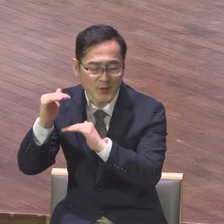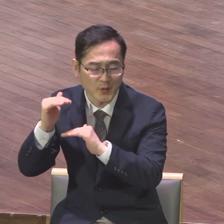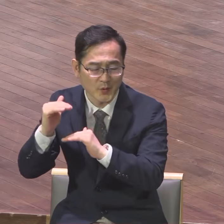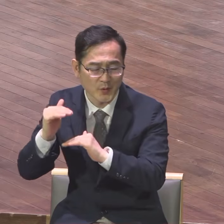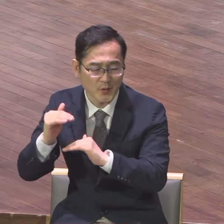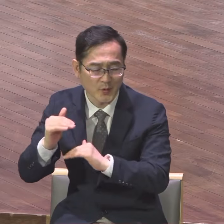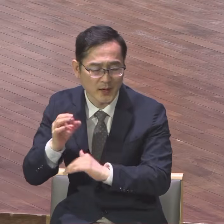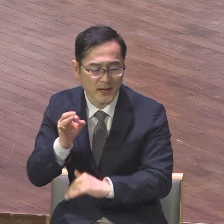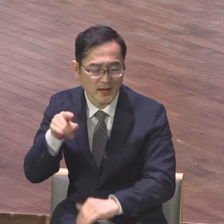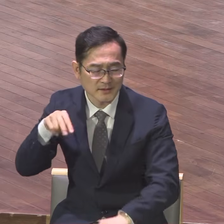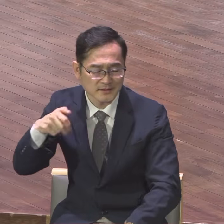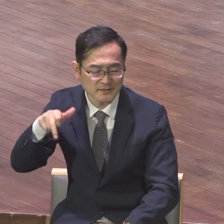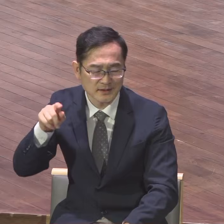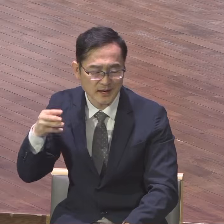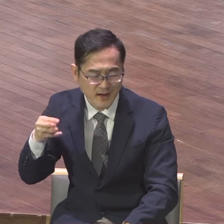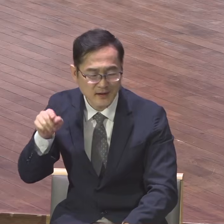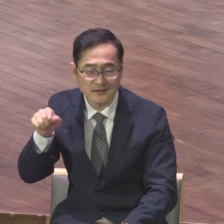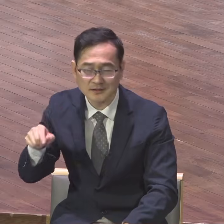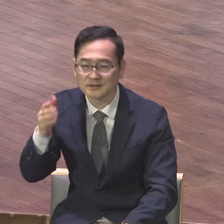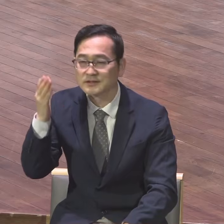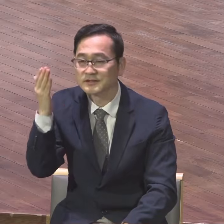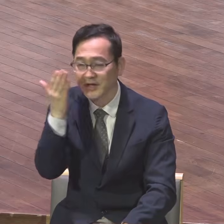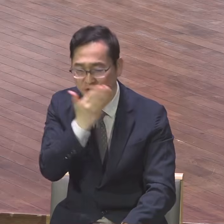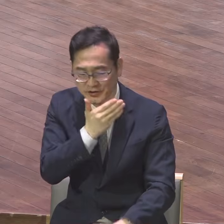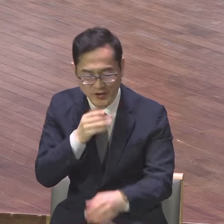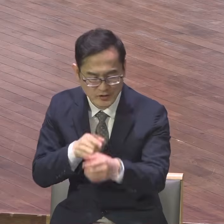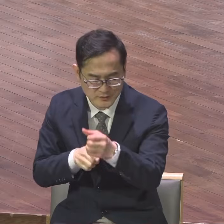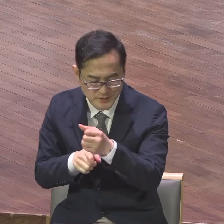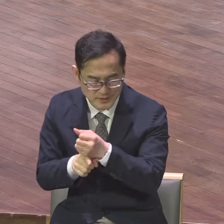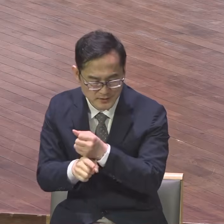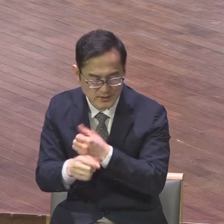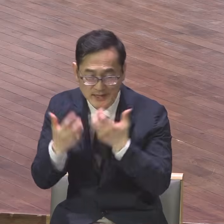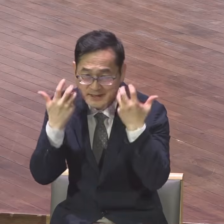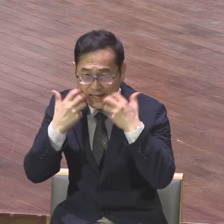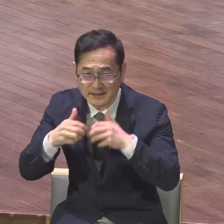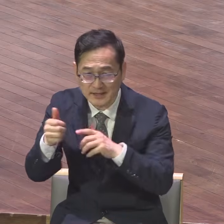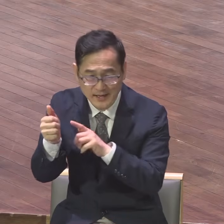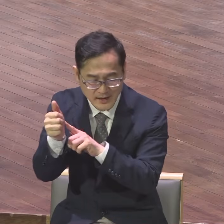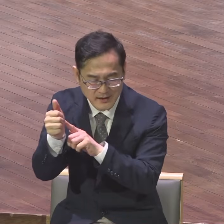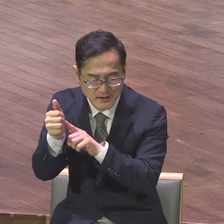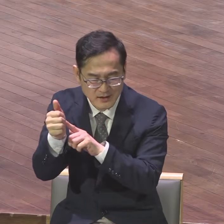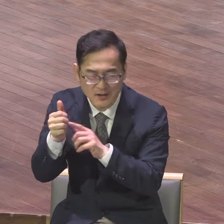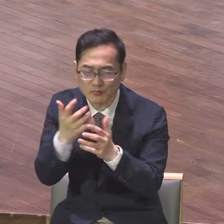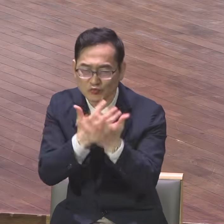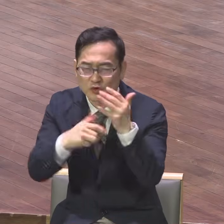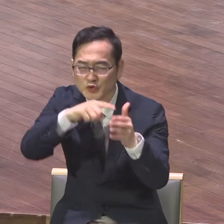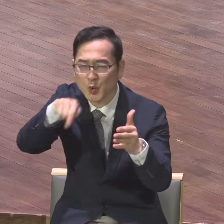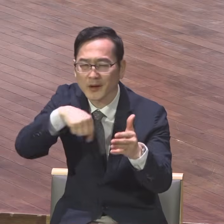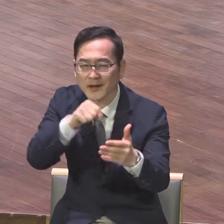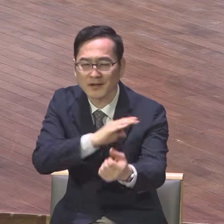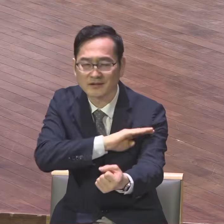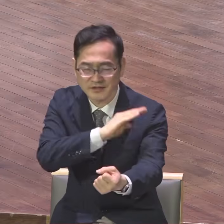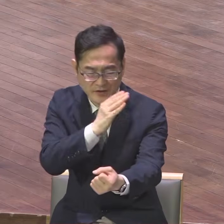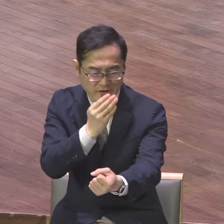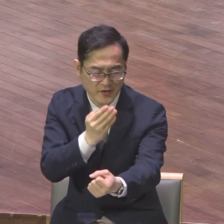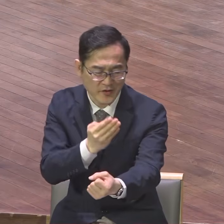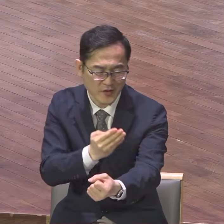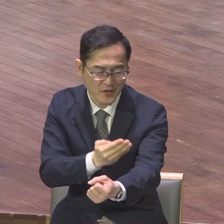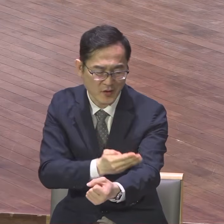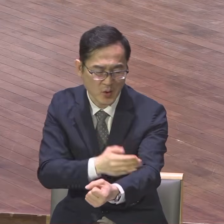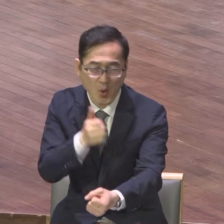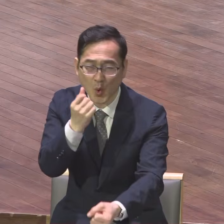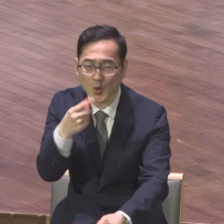통곡이라 에스겔 그는 정결이며 다리의 불 속의